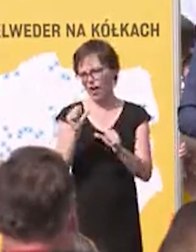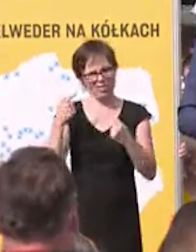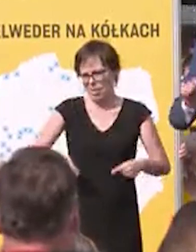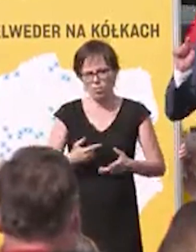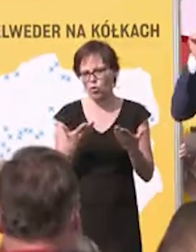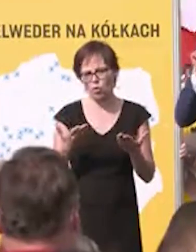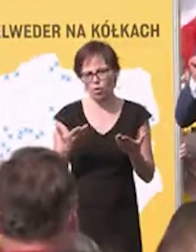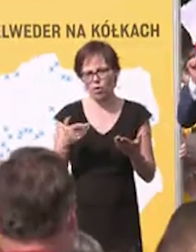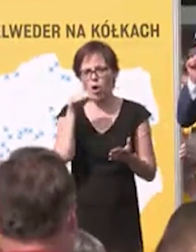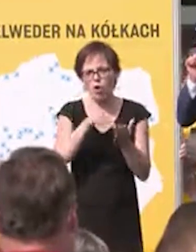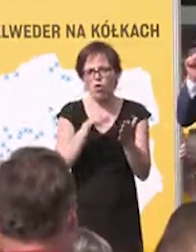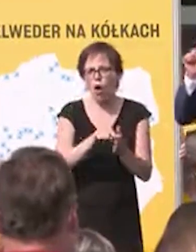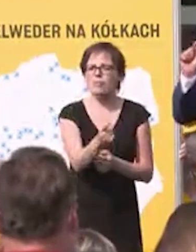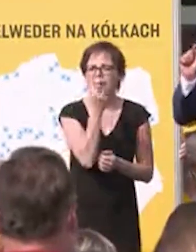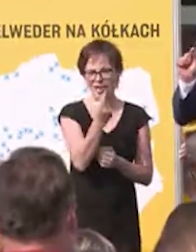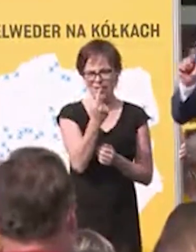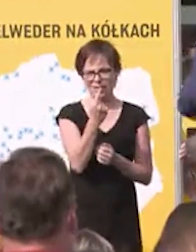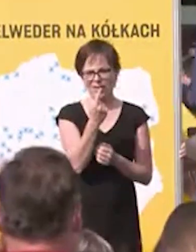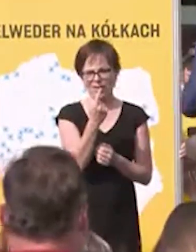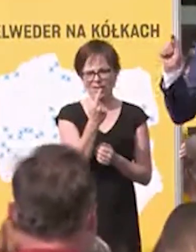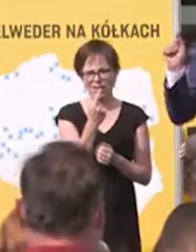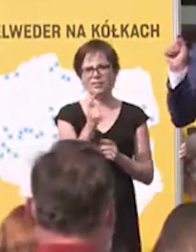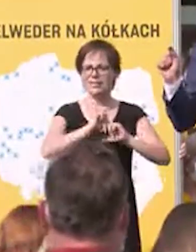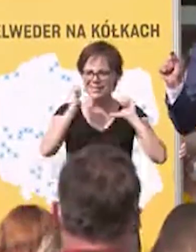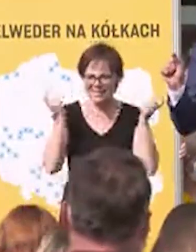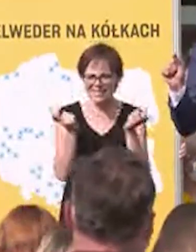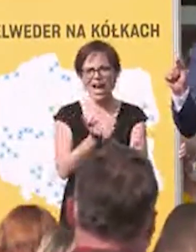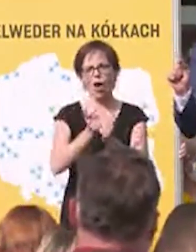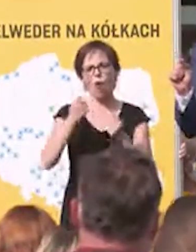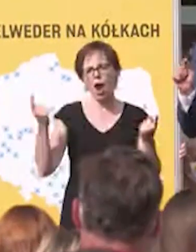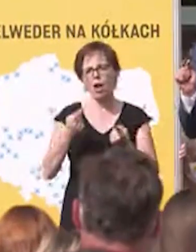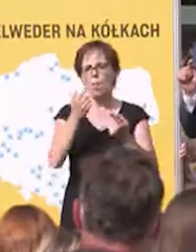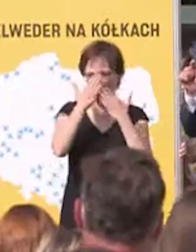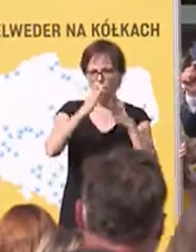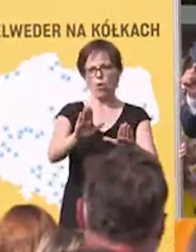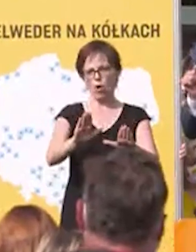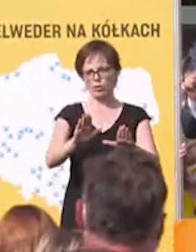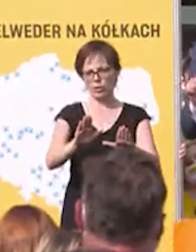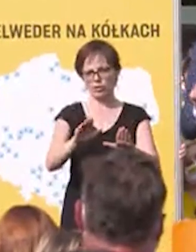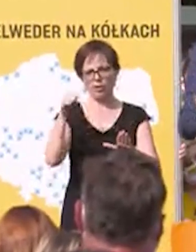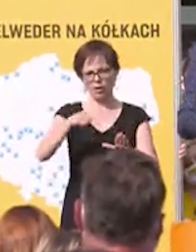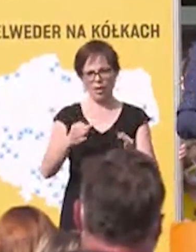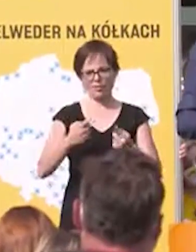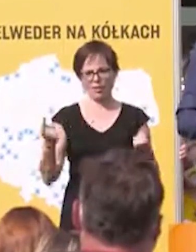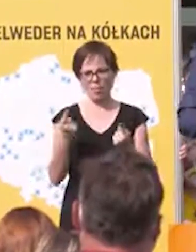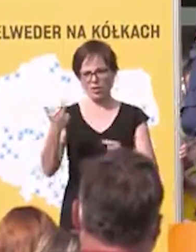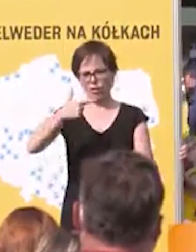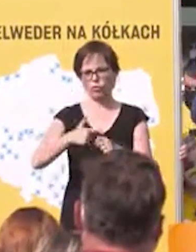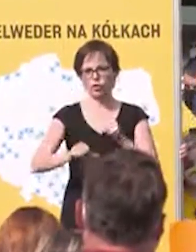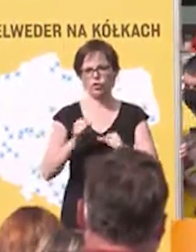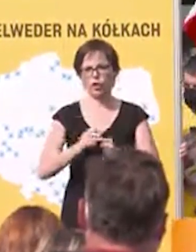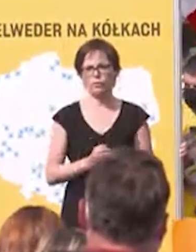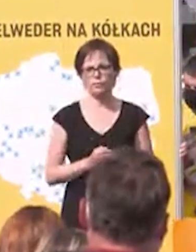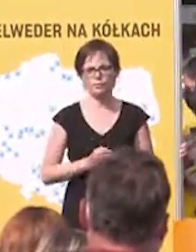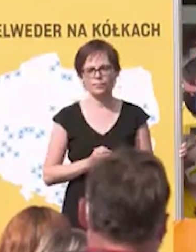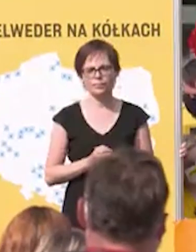podkreślę. Jedyny zaprezentowany w całej tej prezydenckiej kampanii 2020 roku. Świat,